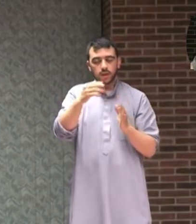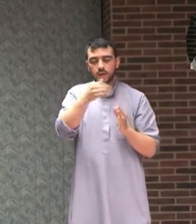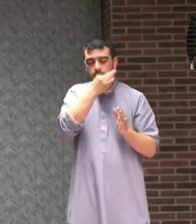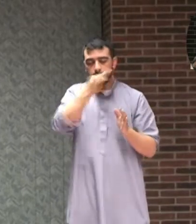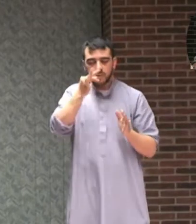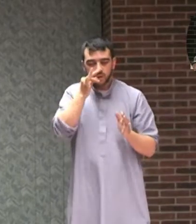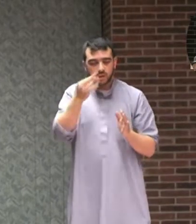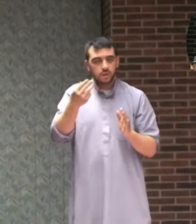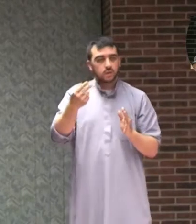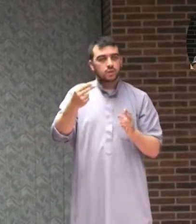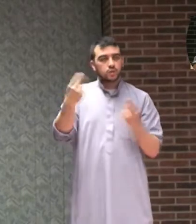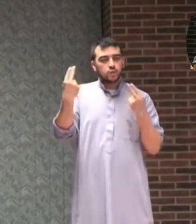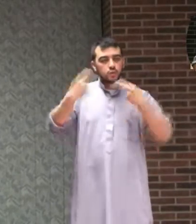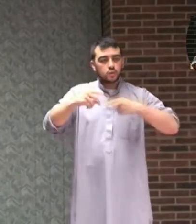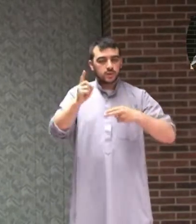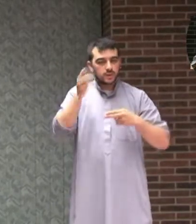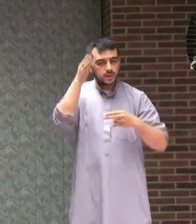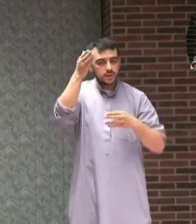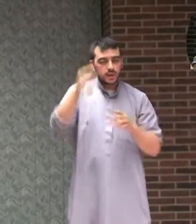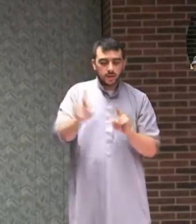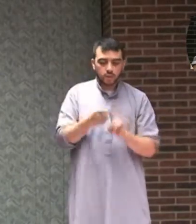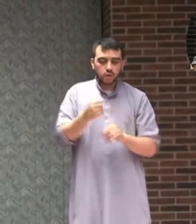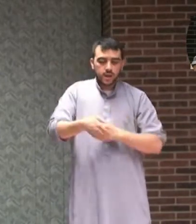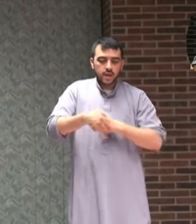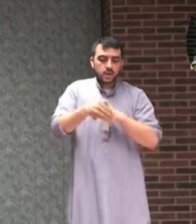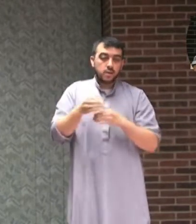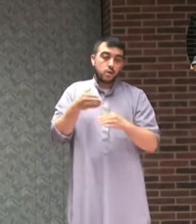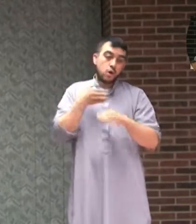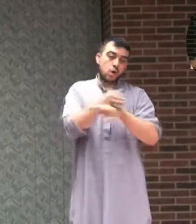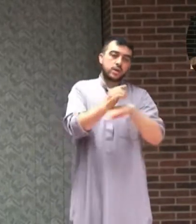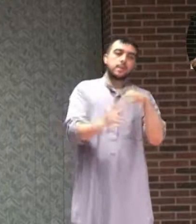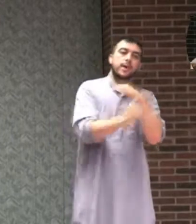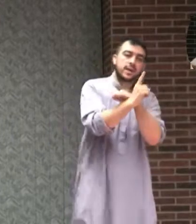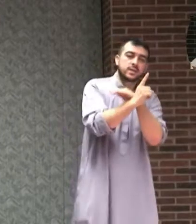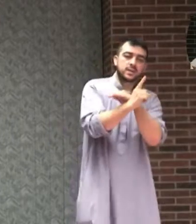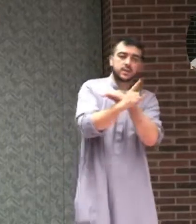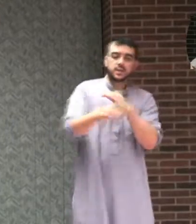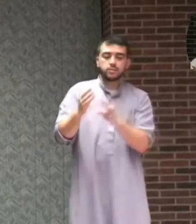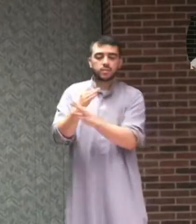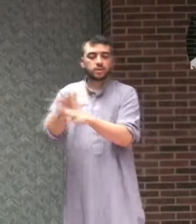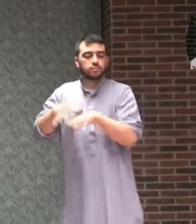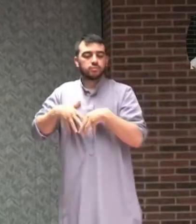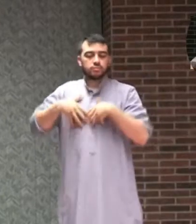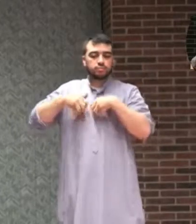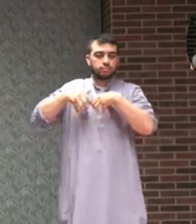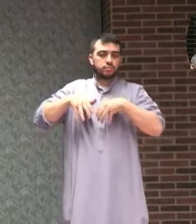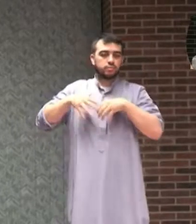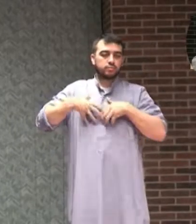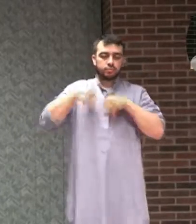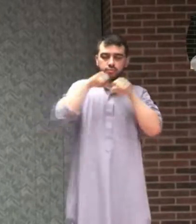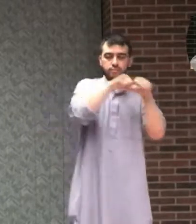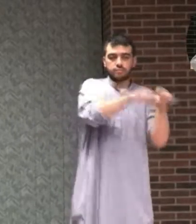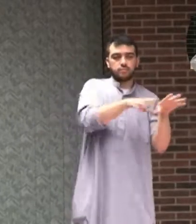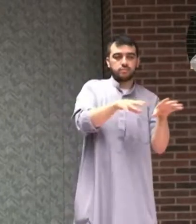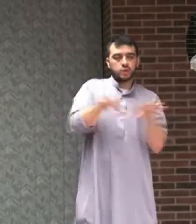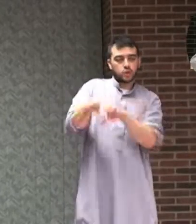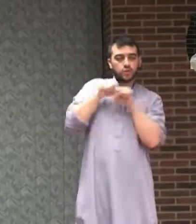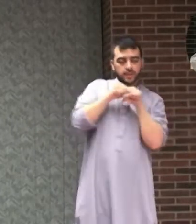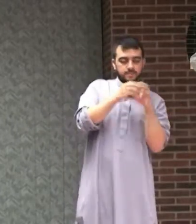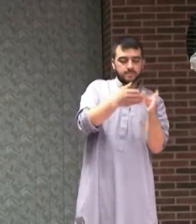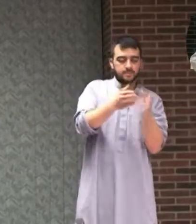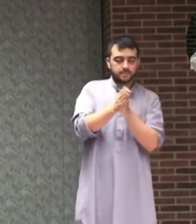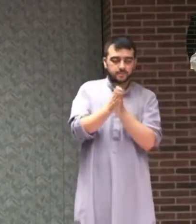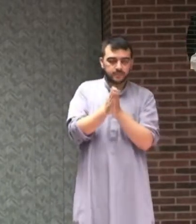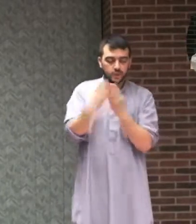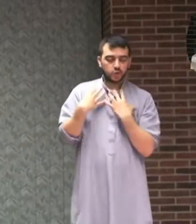récompense divine qui est le paradis et de pouvoir nous soustraire à l'enfer. Nas'Allah Ta'ala qu'il puisse faire en